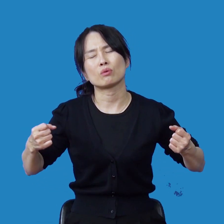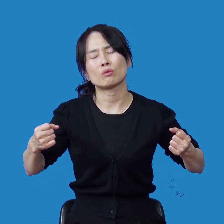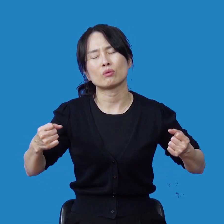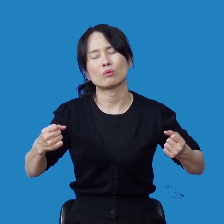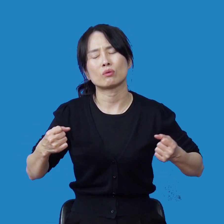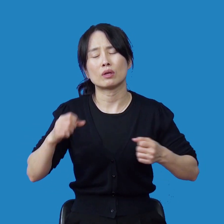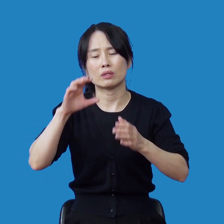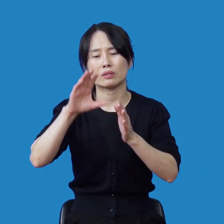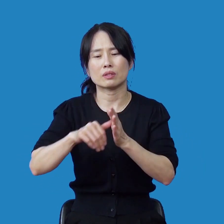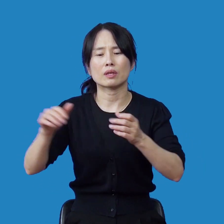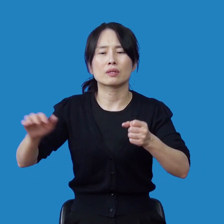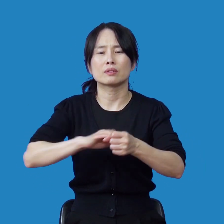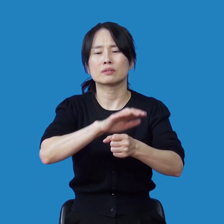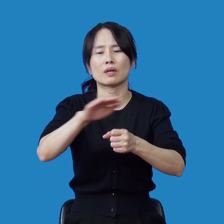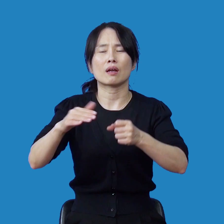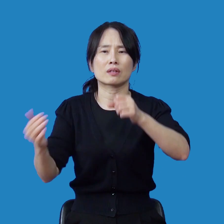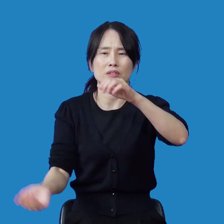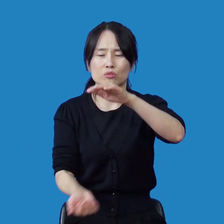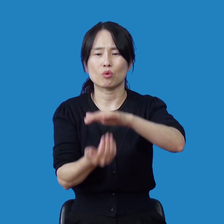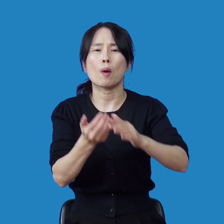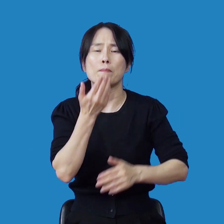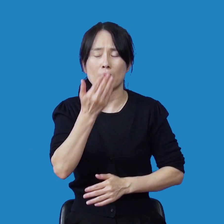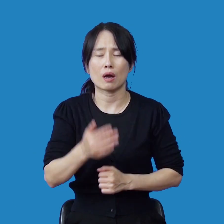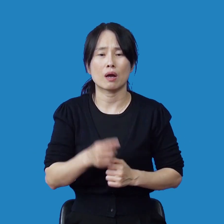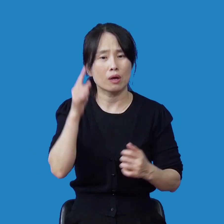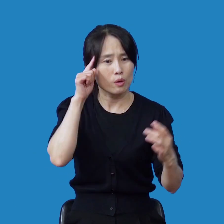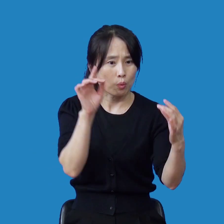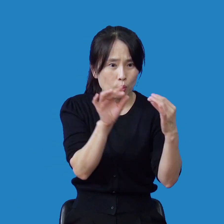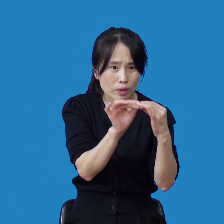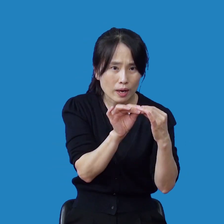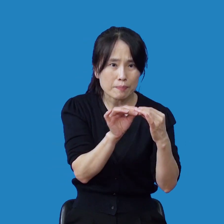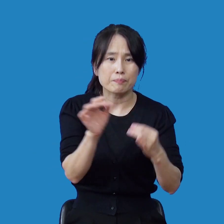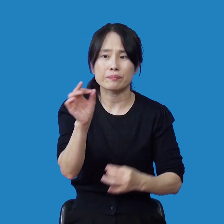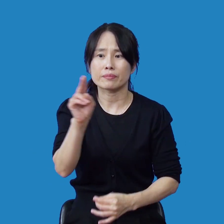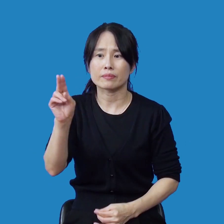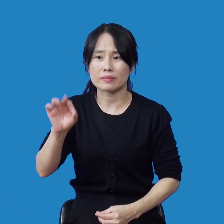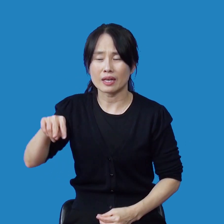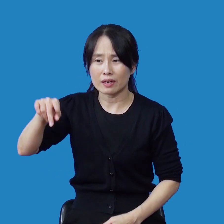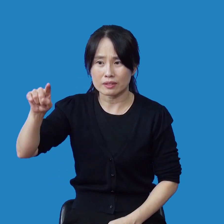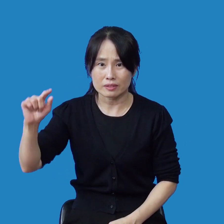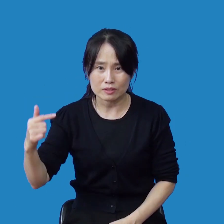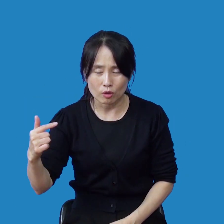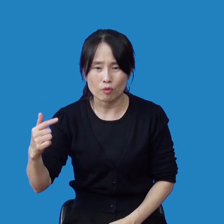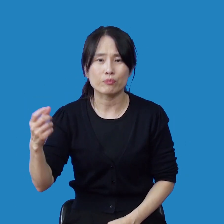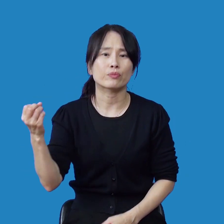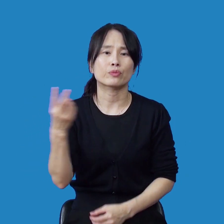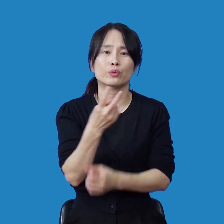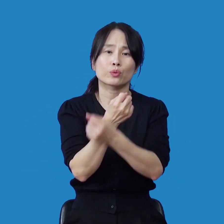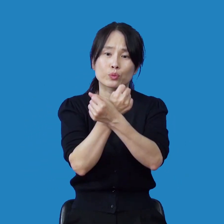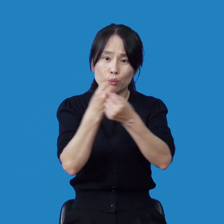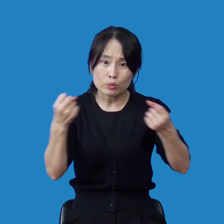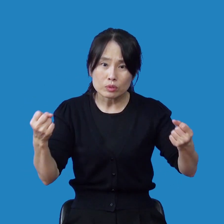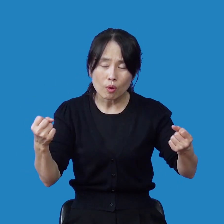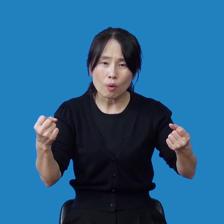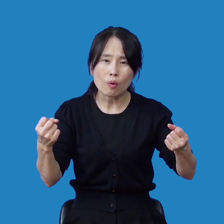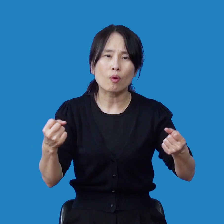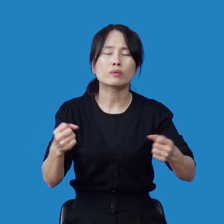완성입니다. 공감, 양선, 그리고 용서, 사랑의 완성입니다.